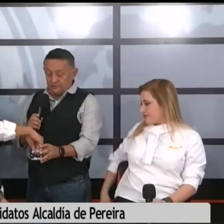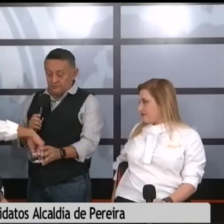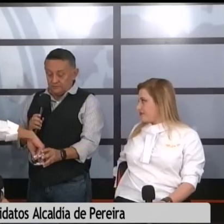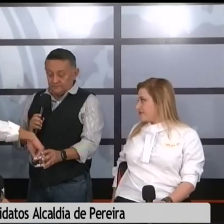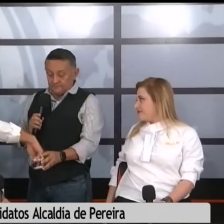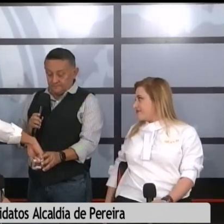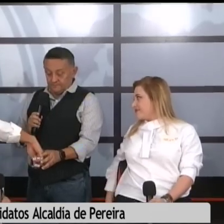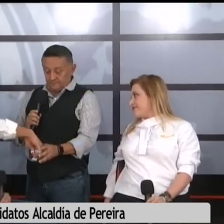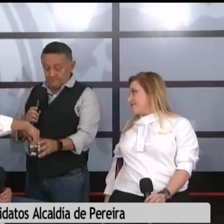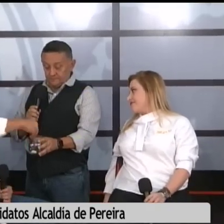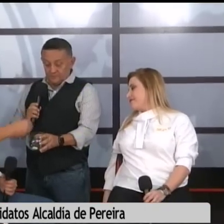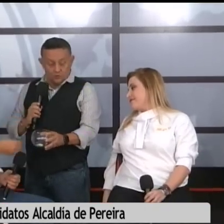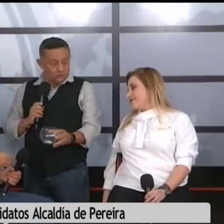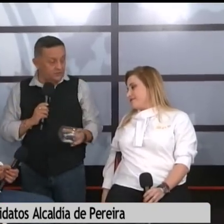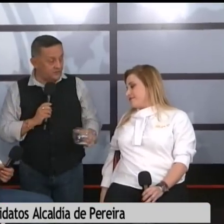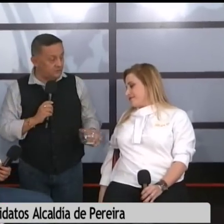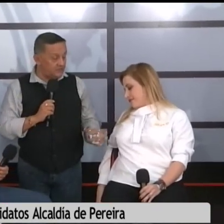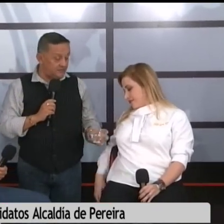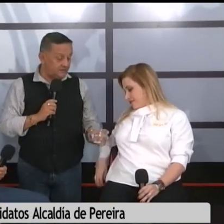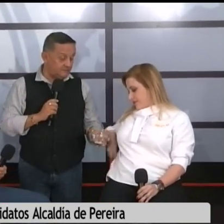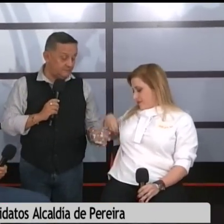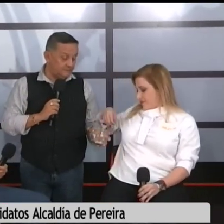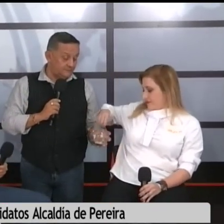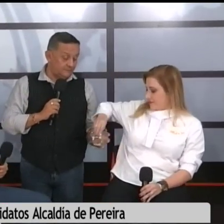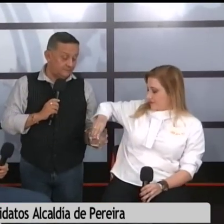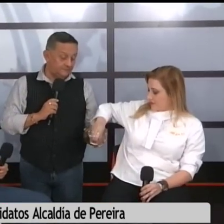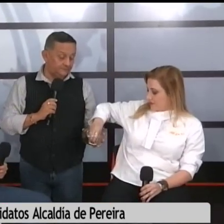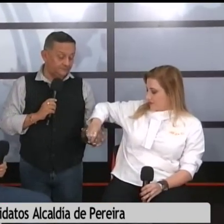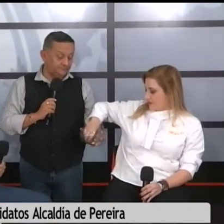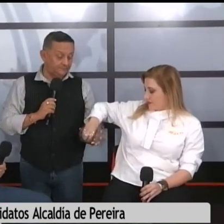primero? ¿Usted segunda?